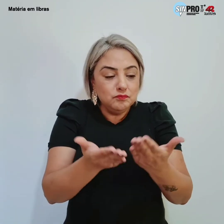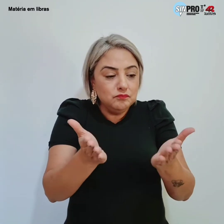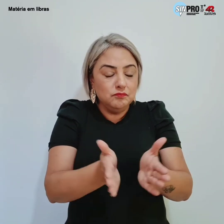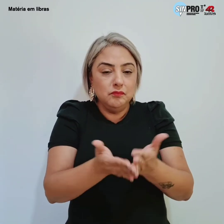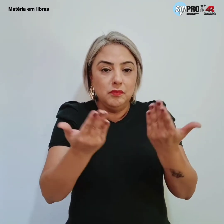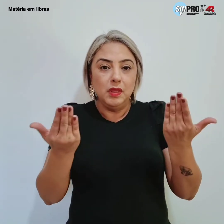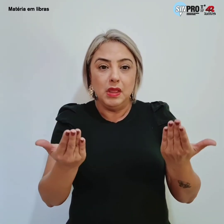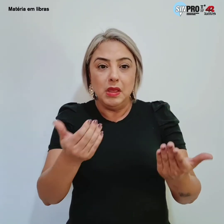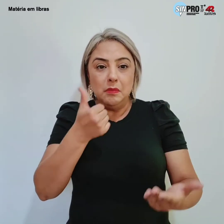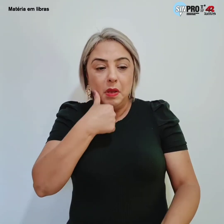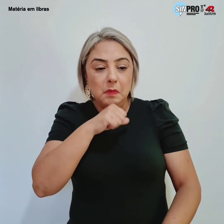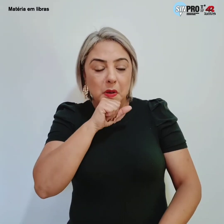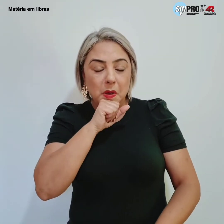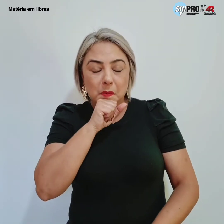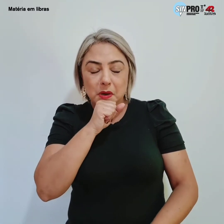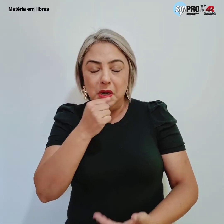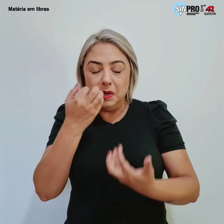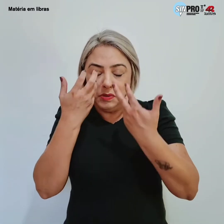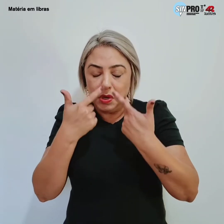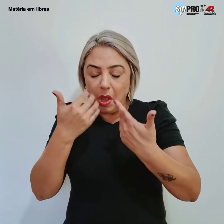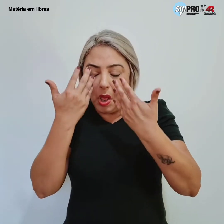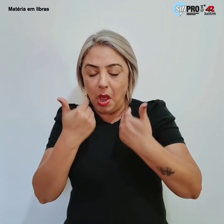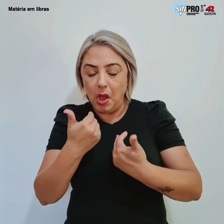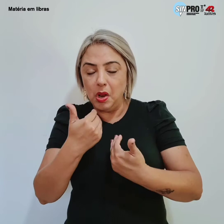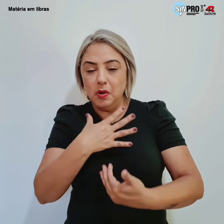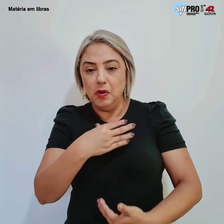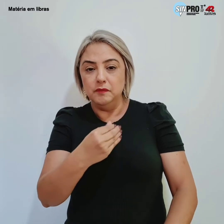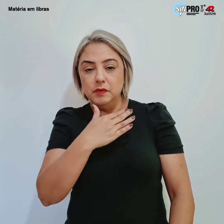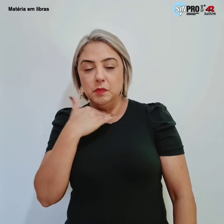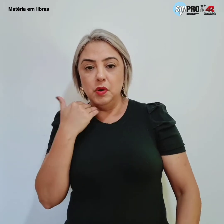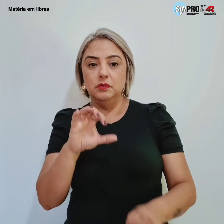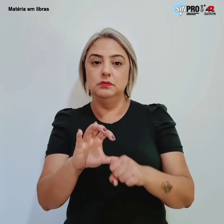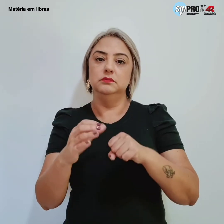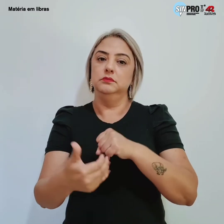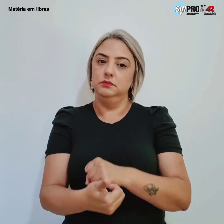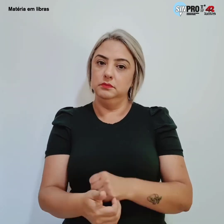miséria, pelas mães que choram a perda dos filhos que morreram de Covid-19.